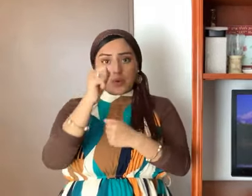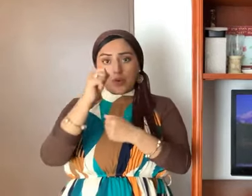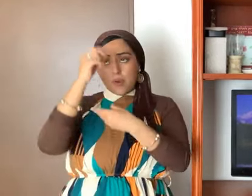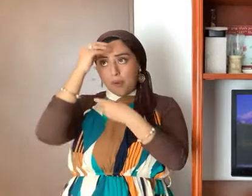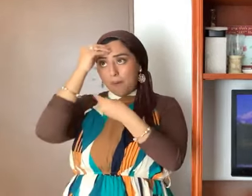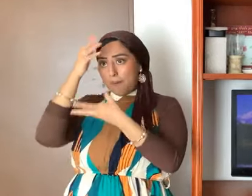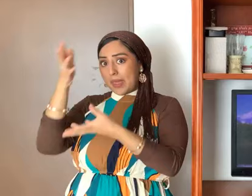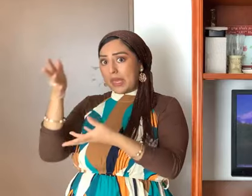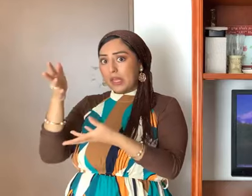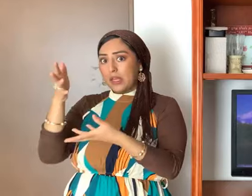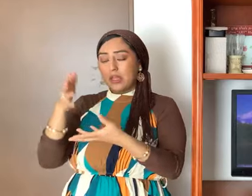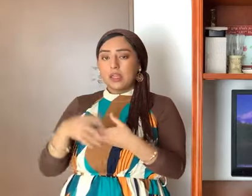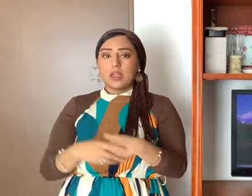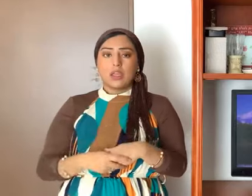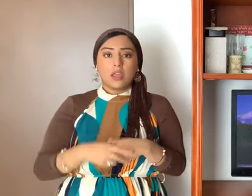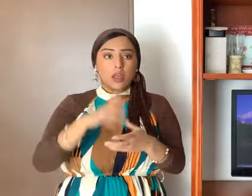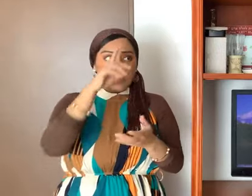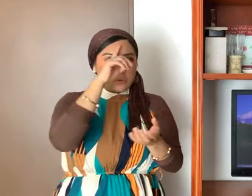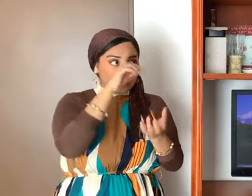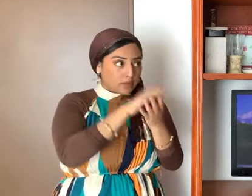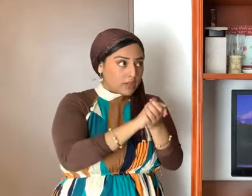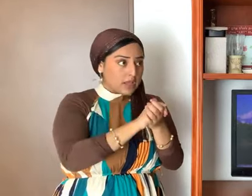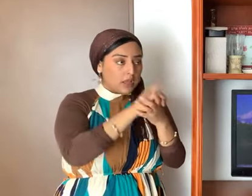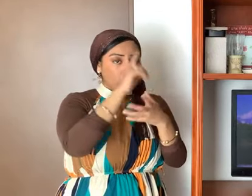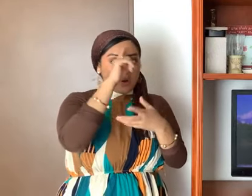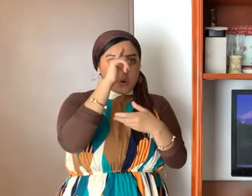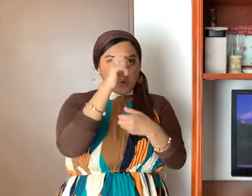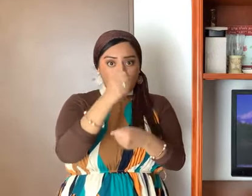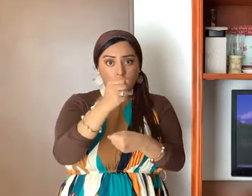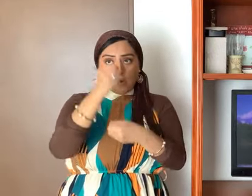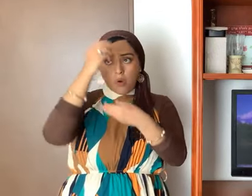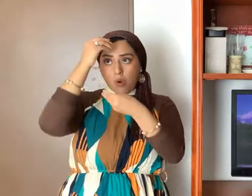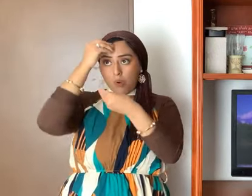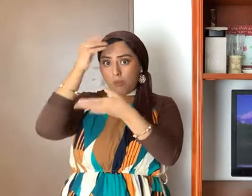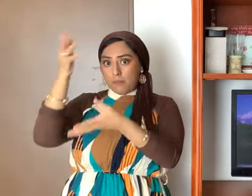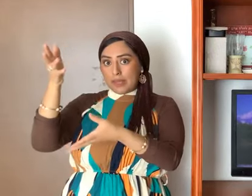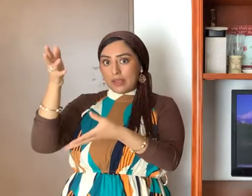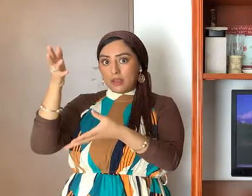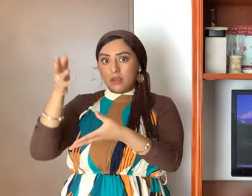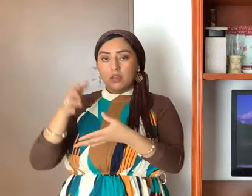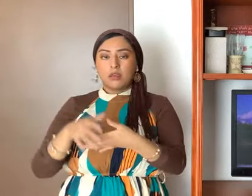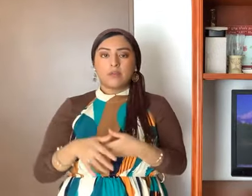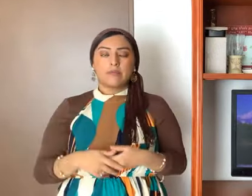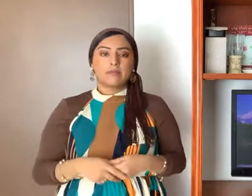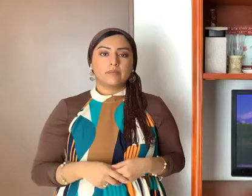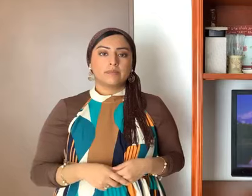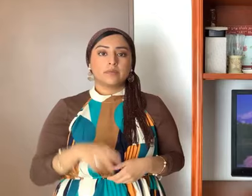y obedecer. Creer, confiar, obedecer.